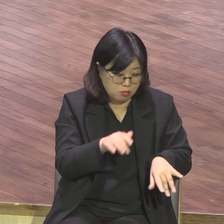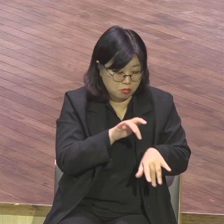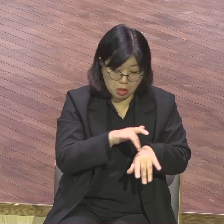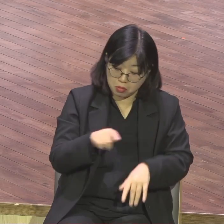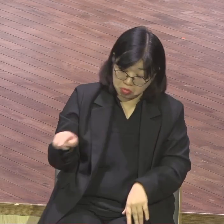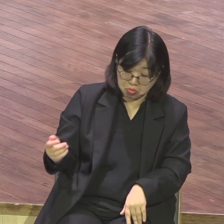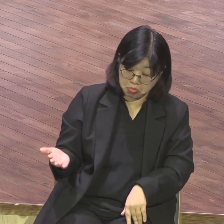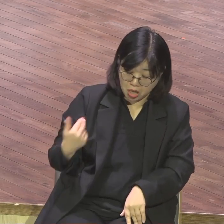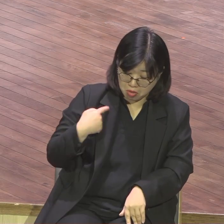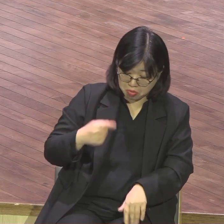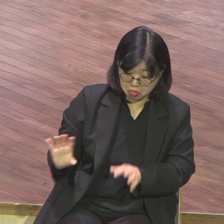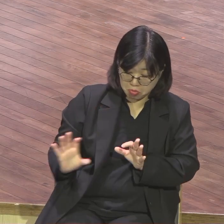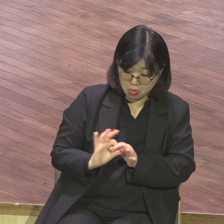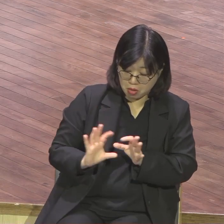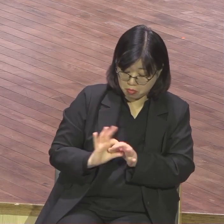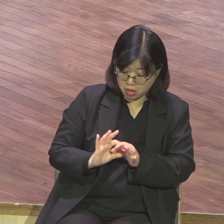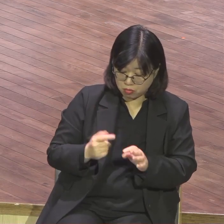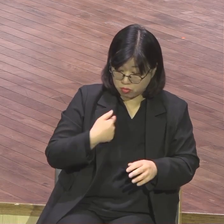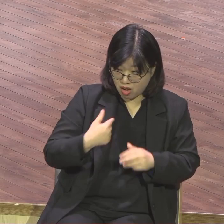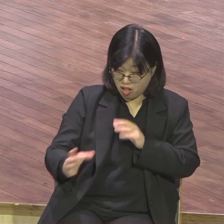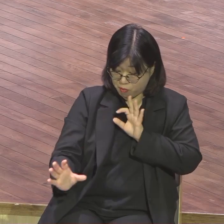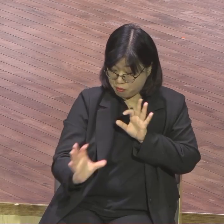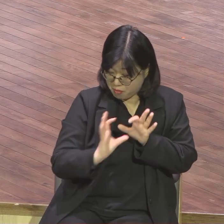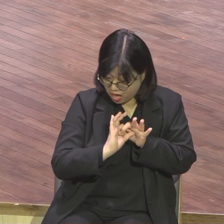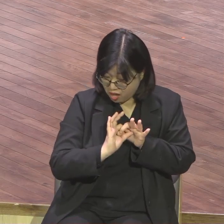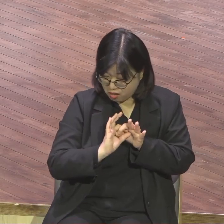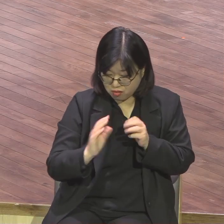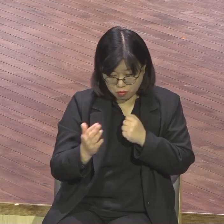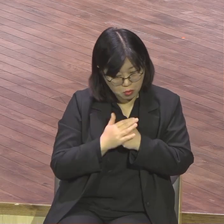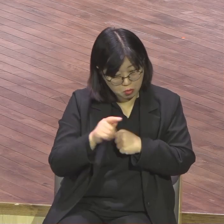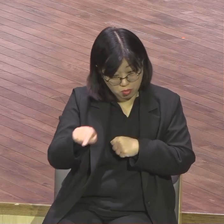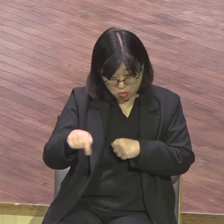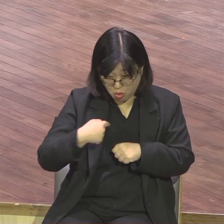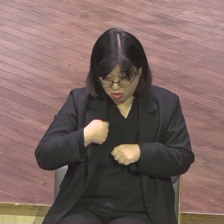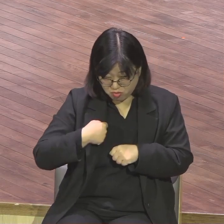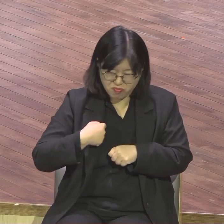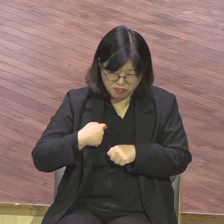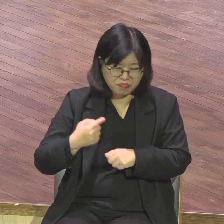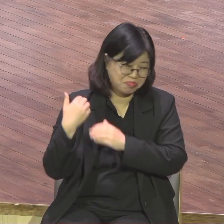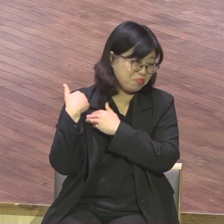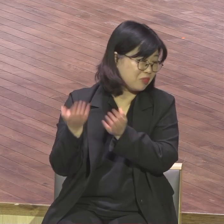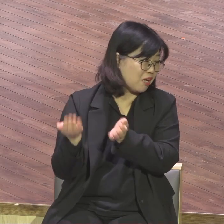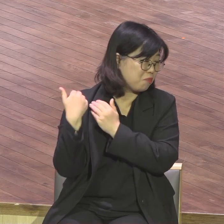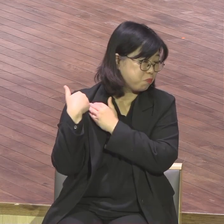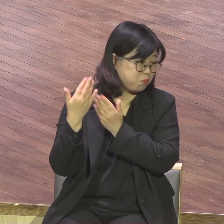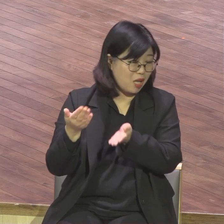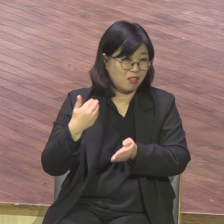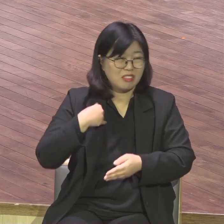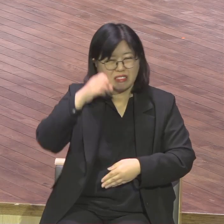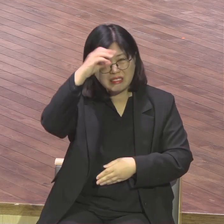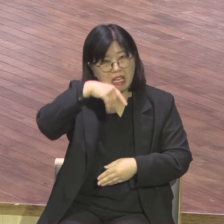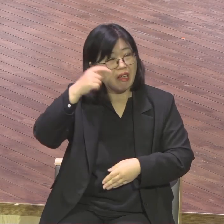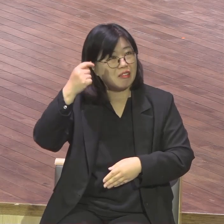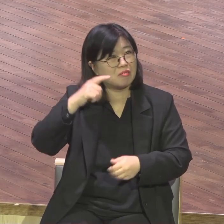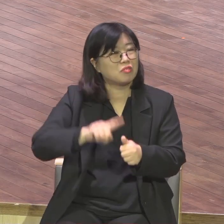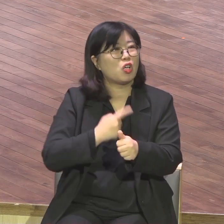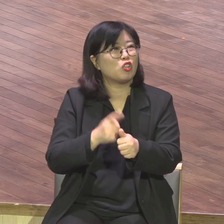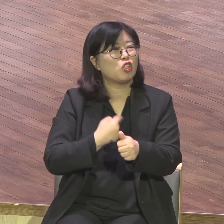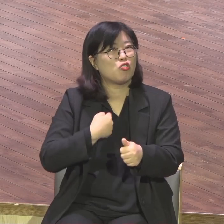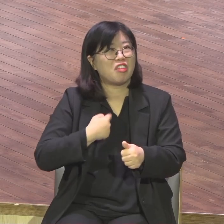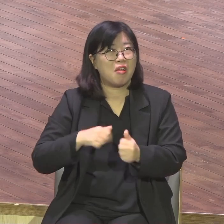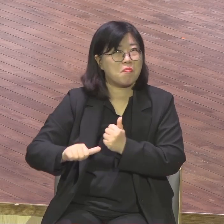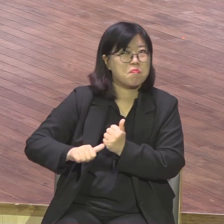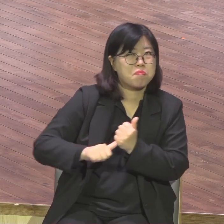그렇게 살기 때문에 그놔둬요. 그냥 가만 놔두면 그냥 자기들이 있는 지역으로 멸망으로 갈 거니까 가만 놔둡니다.